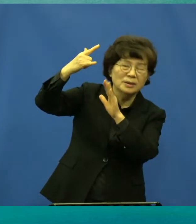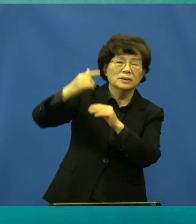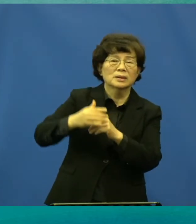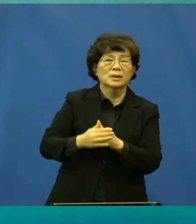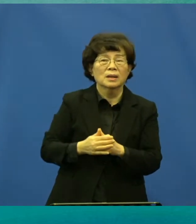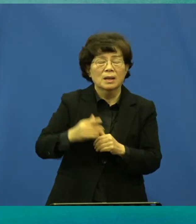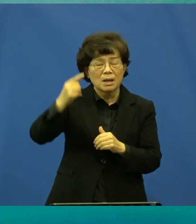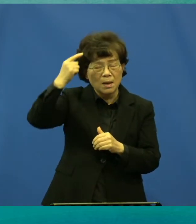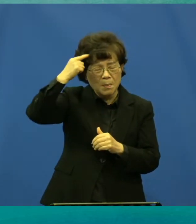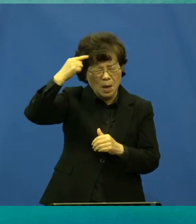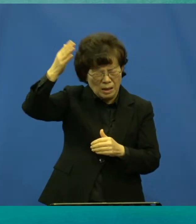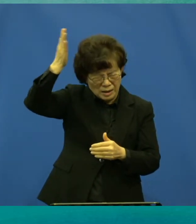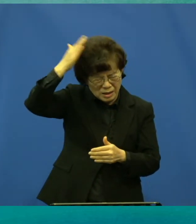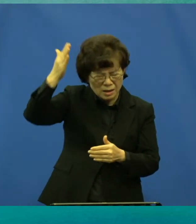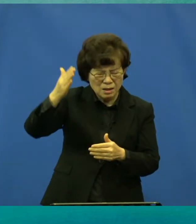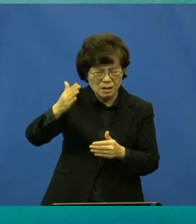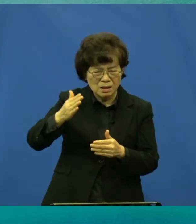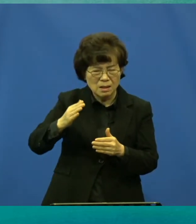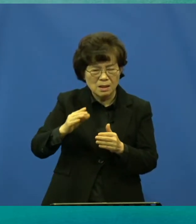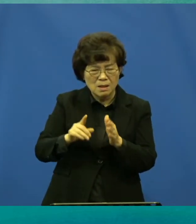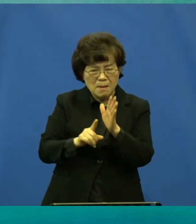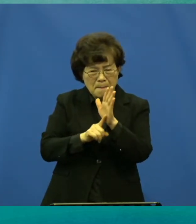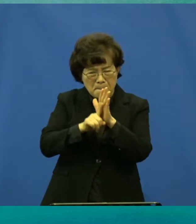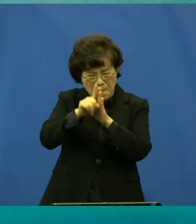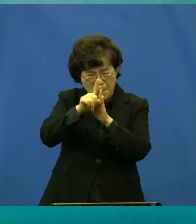요나의 머리가 뜨거운 태양에 그대로 노출되었습니다.